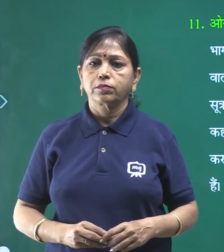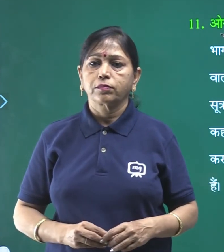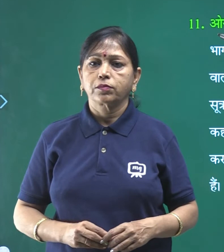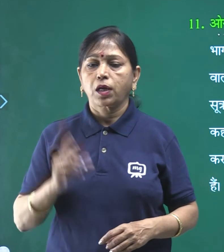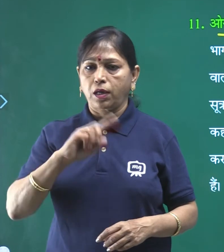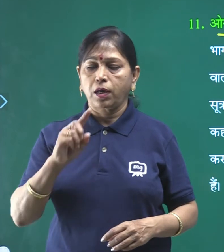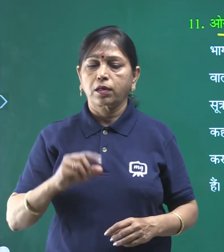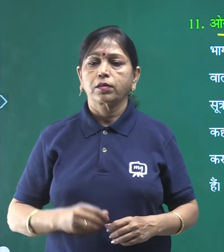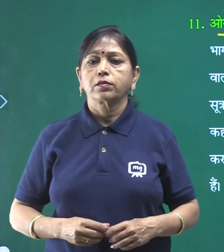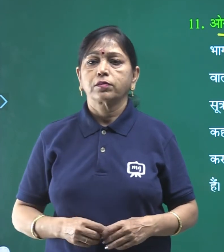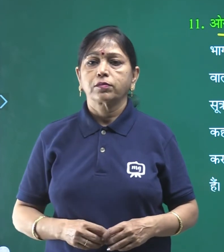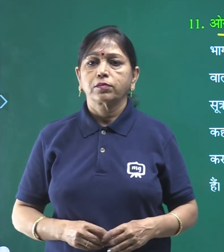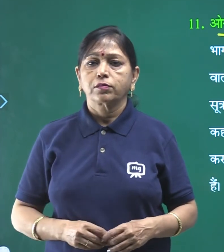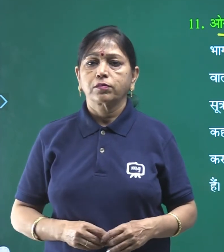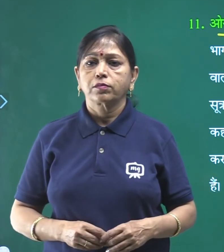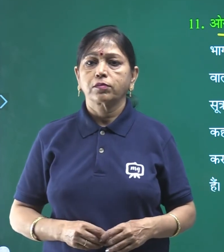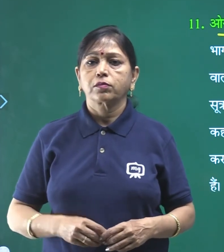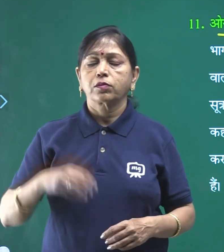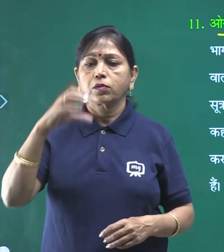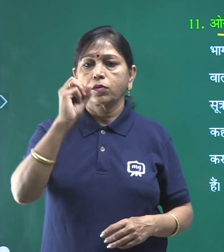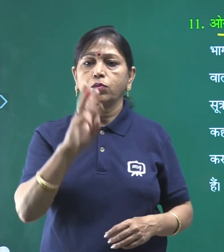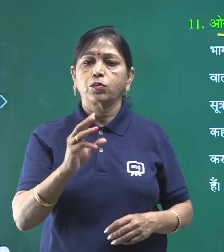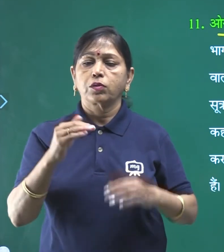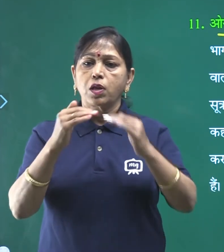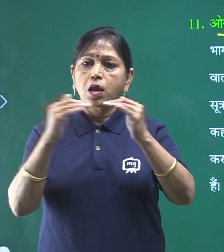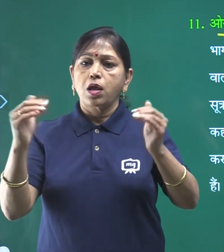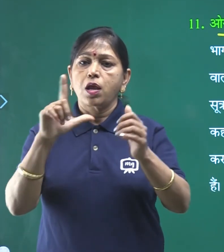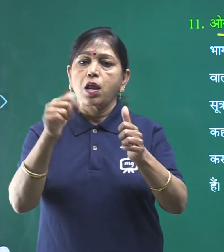कि 11 जॉन प्रांत